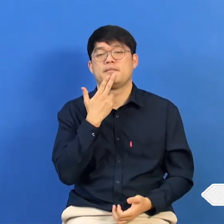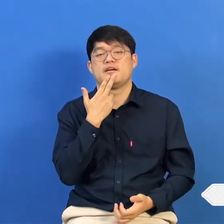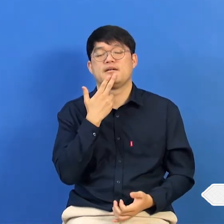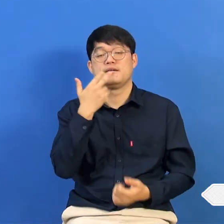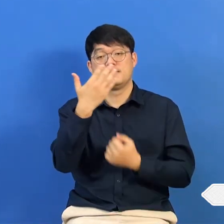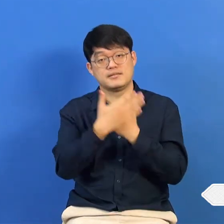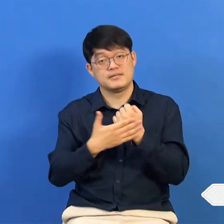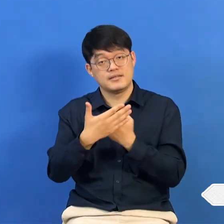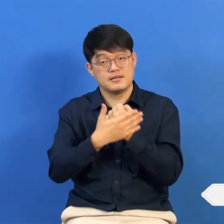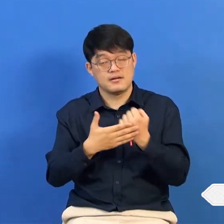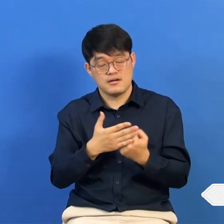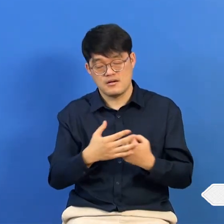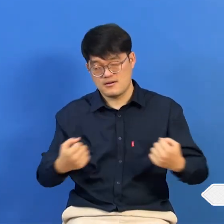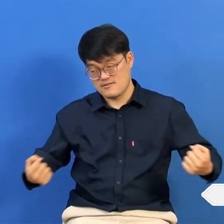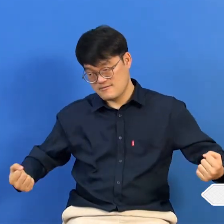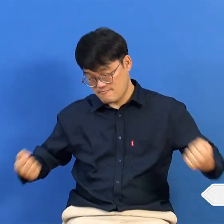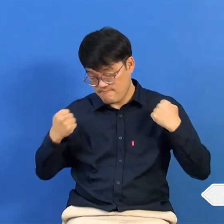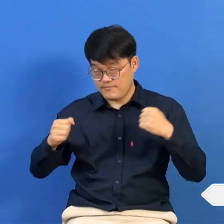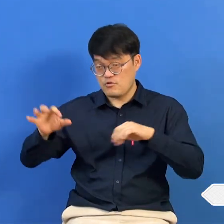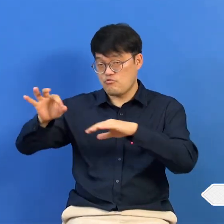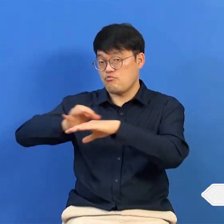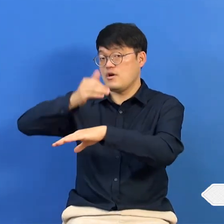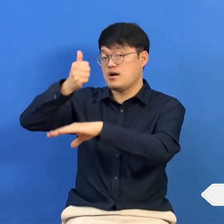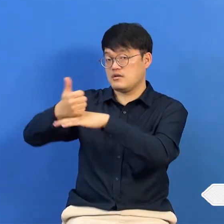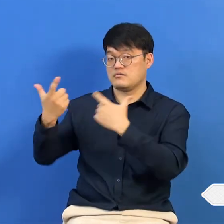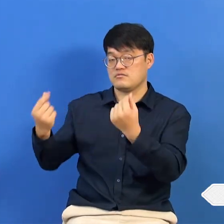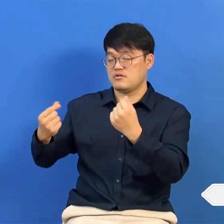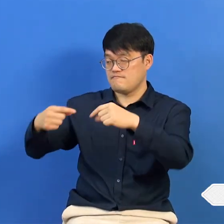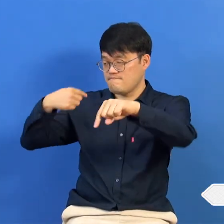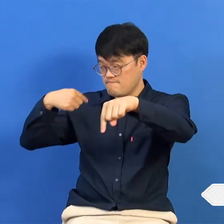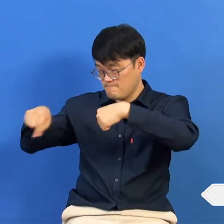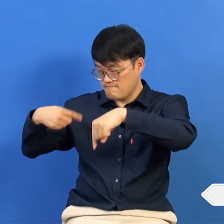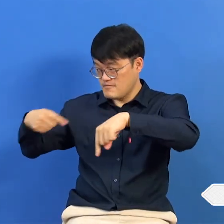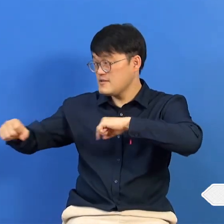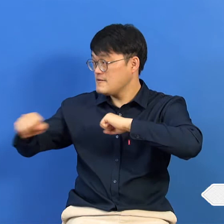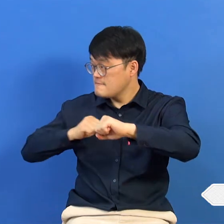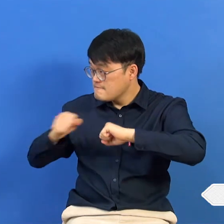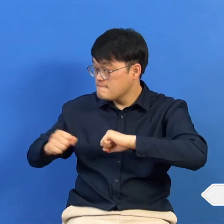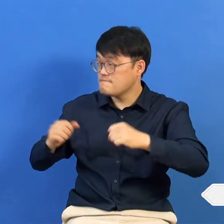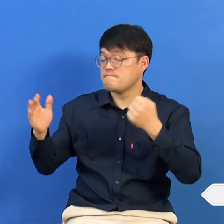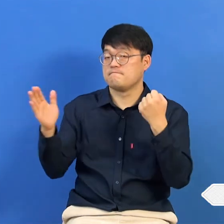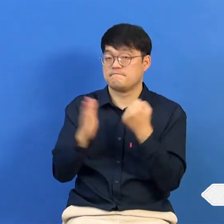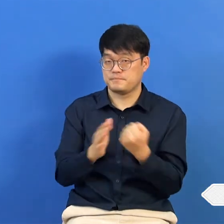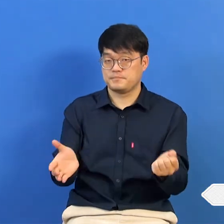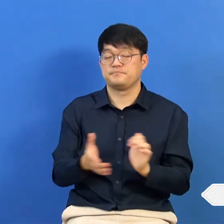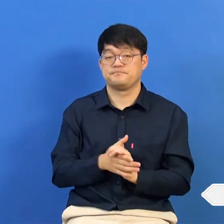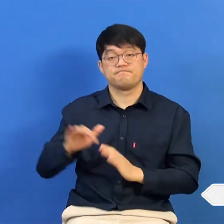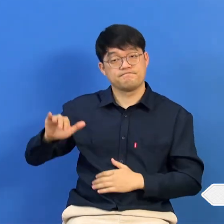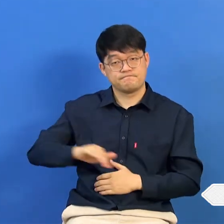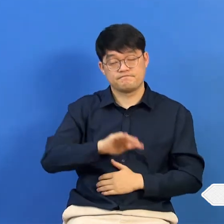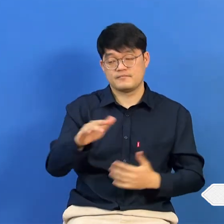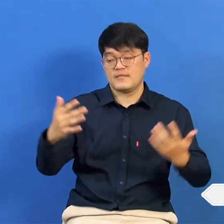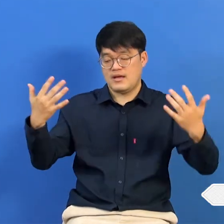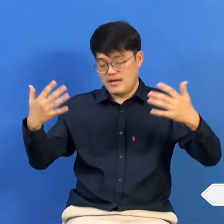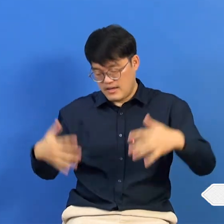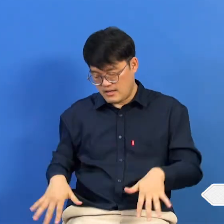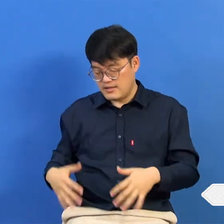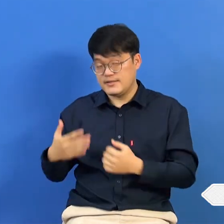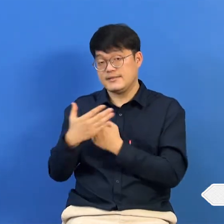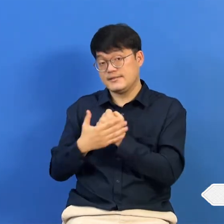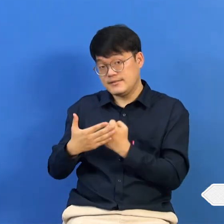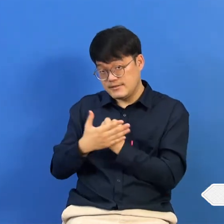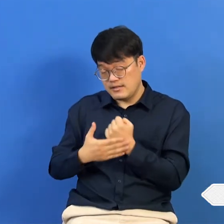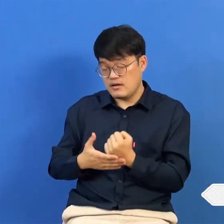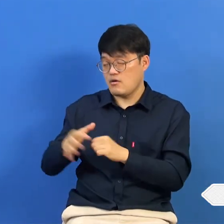은혜가 강력하게 왕처럼 역사하기 때문에 그렇습니다. 우리는 약하지만 은혜가 왕처럼